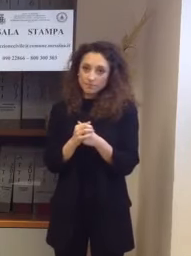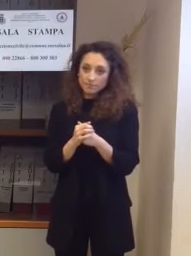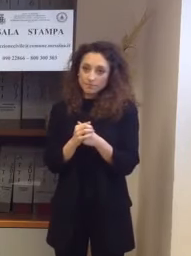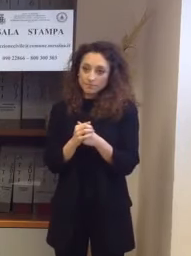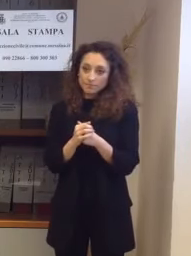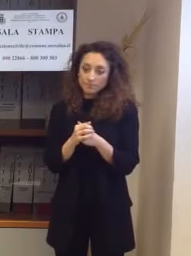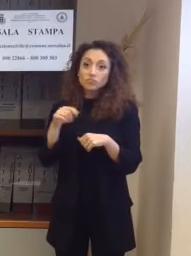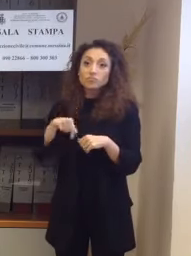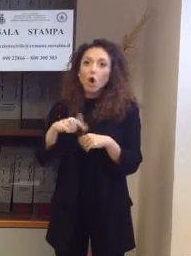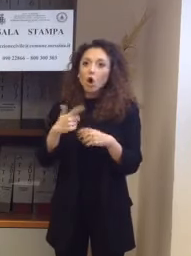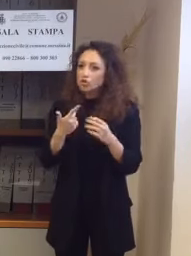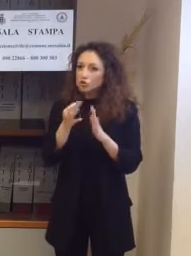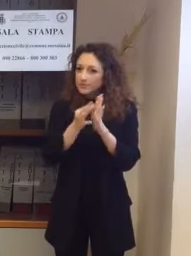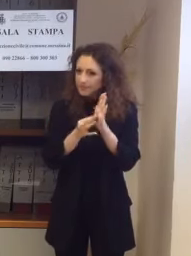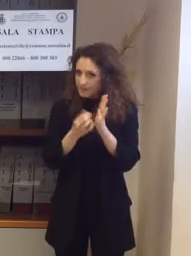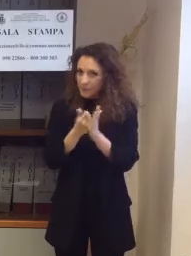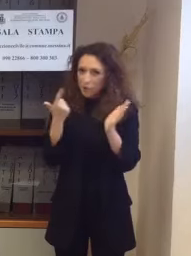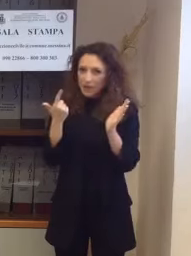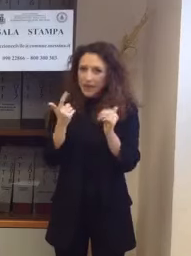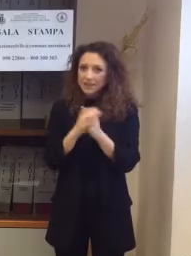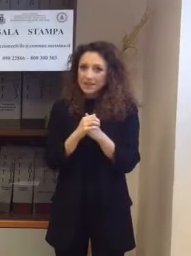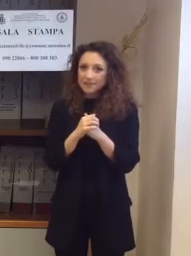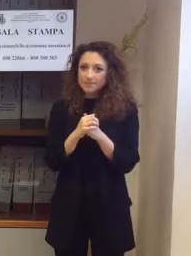dato importante è il seguente.